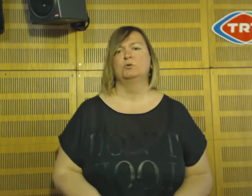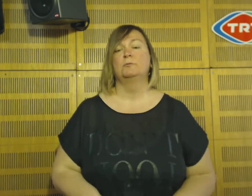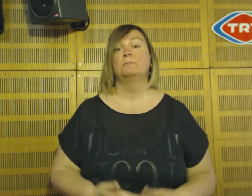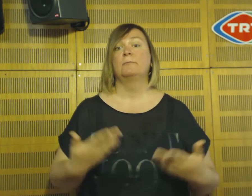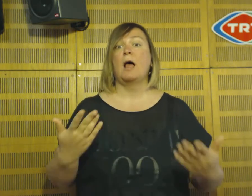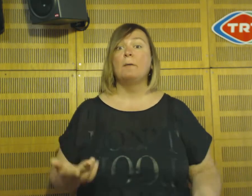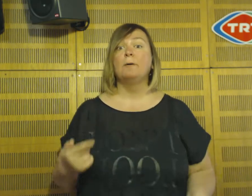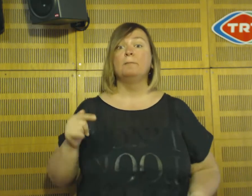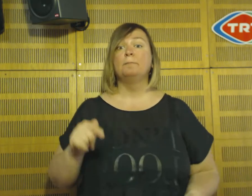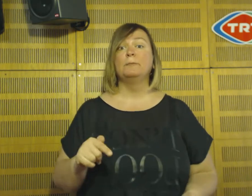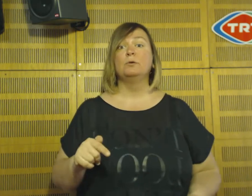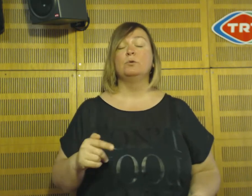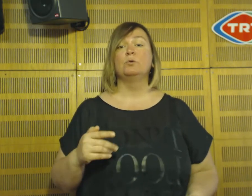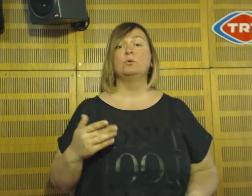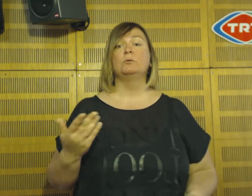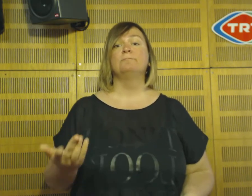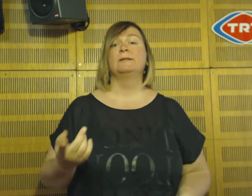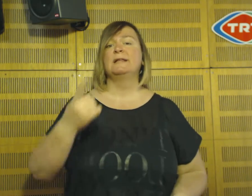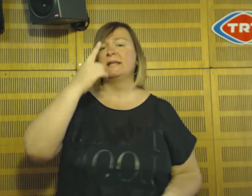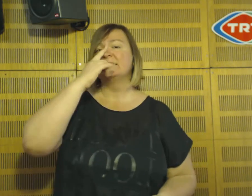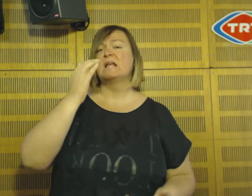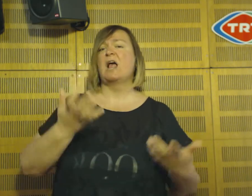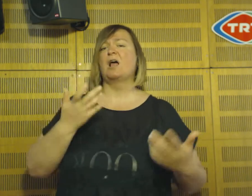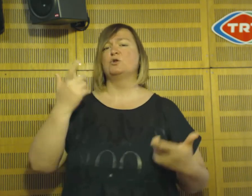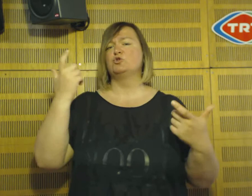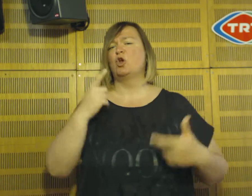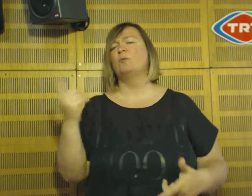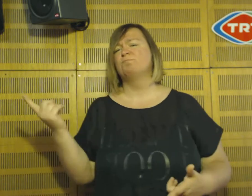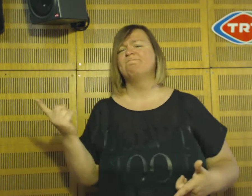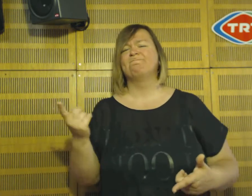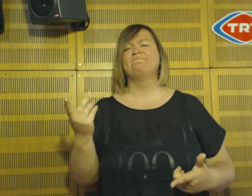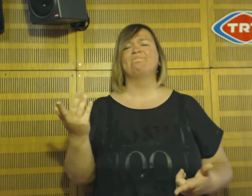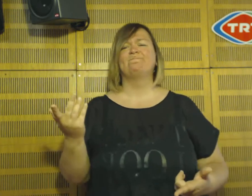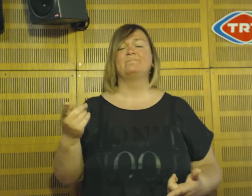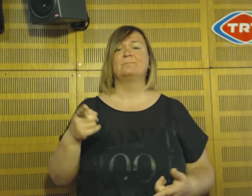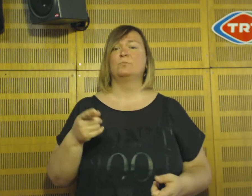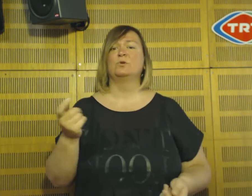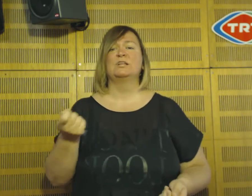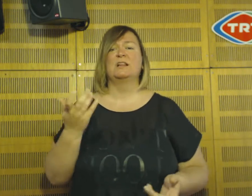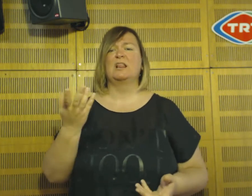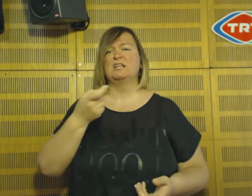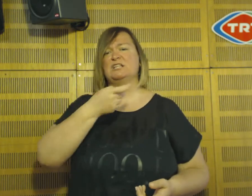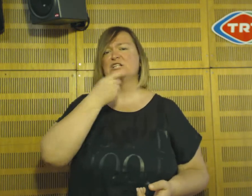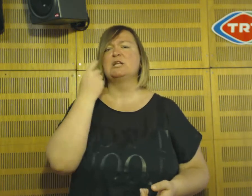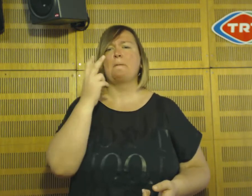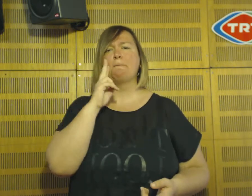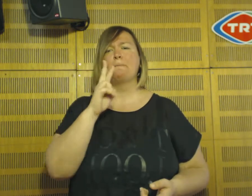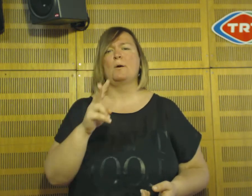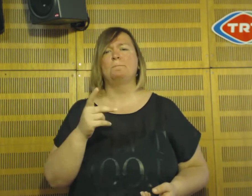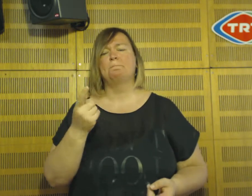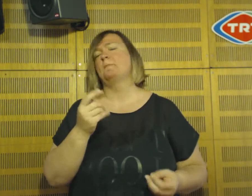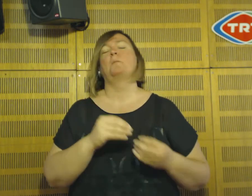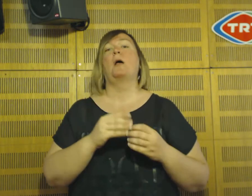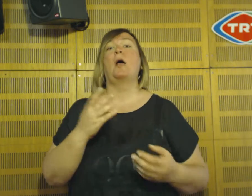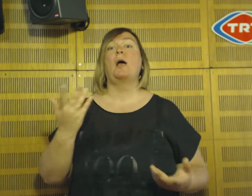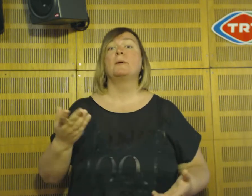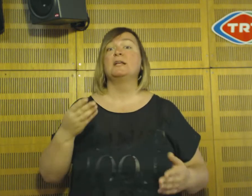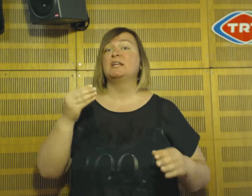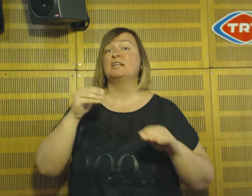bu işte insan kaynakları sorumlusu falan olduğunda evet onlar bu işe daha sıcak bakabiliyorlar. Bir sorun olmuyor. Ama içeriye girdiğinizde